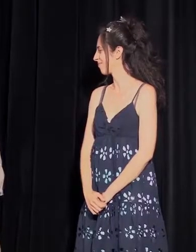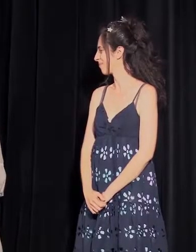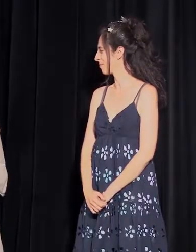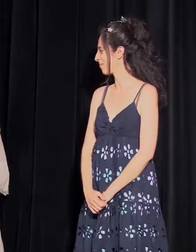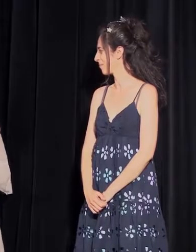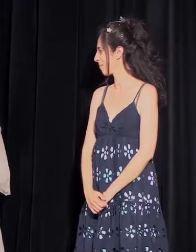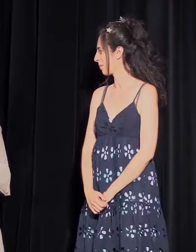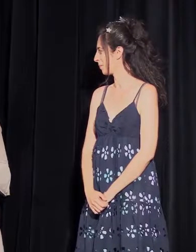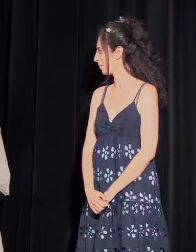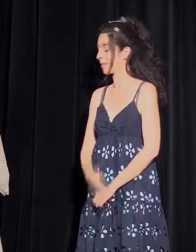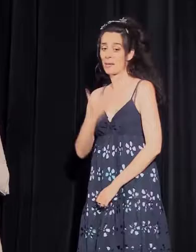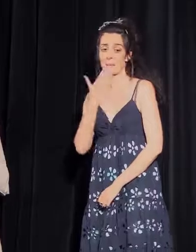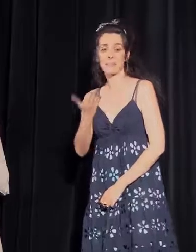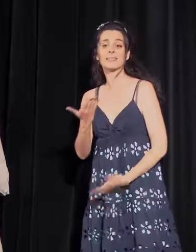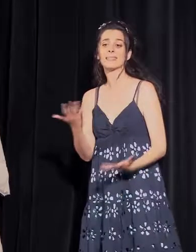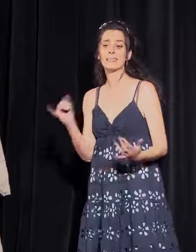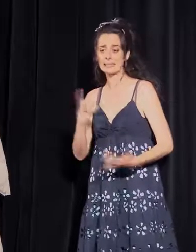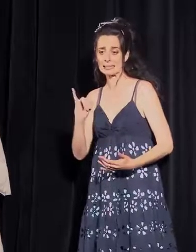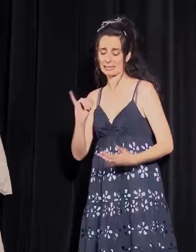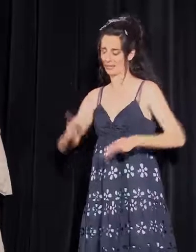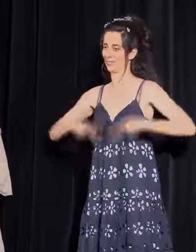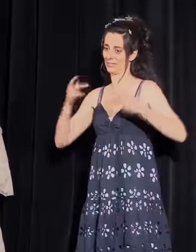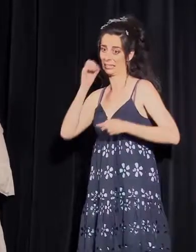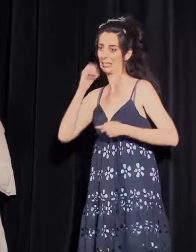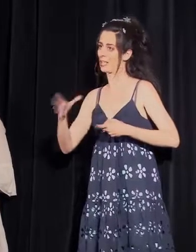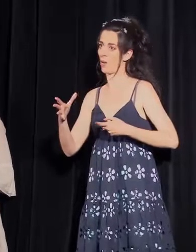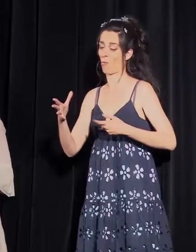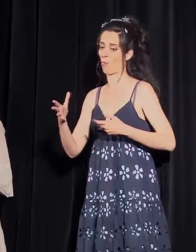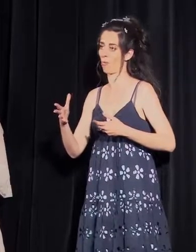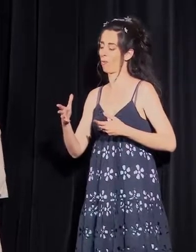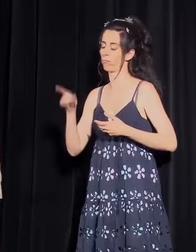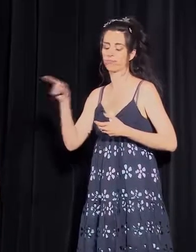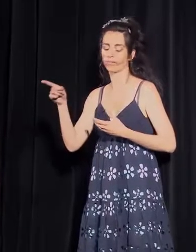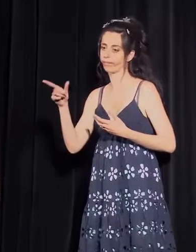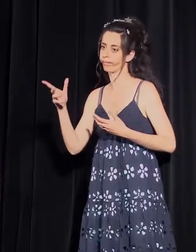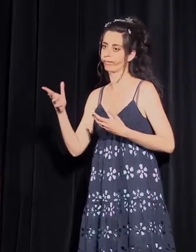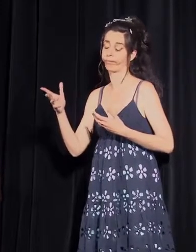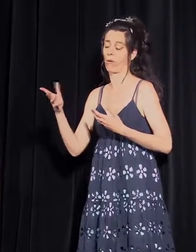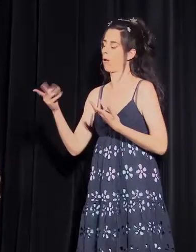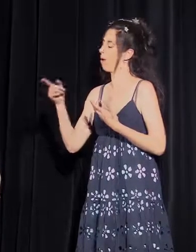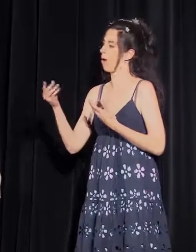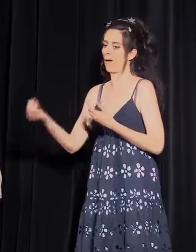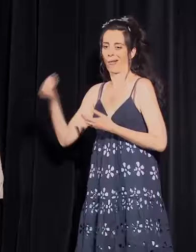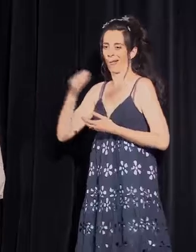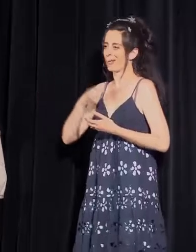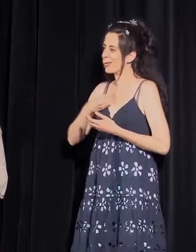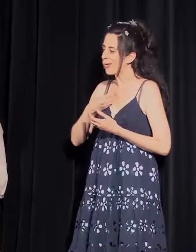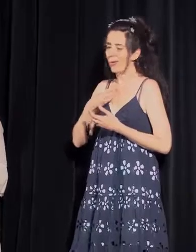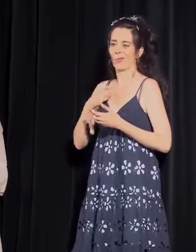Et remercions vivement la ville de Salon qui nous a vraiment... on a eu des retours très encourageants de leur part. Et